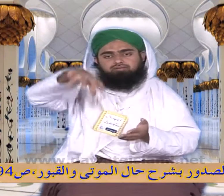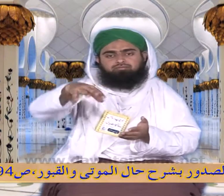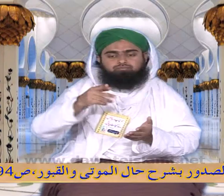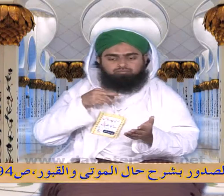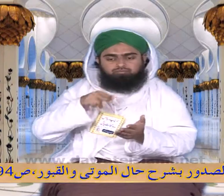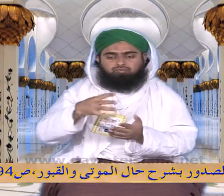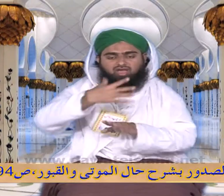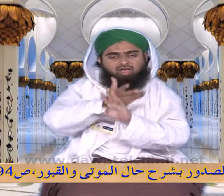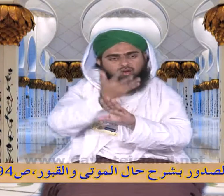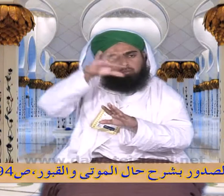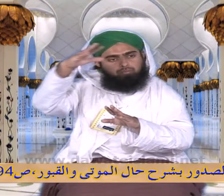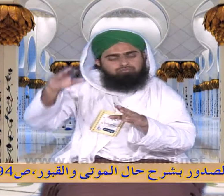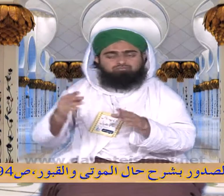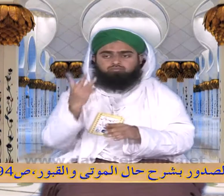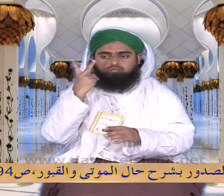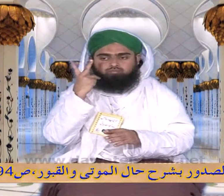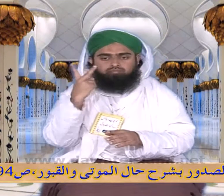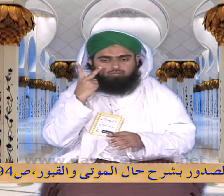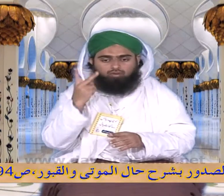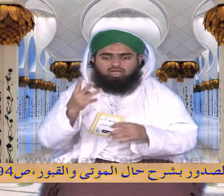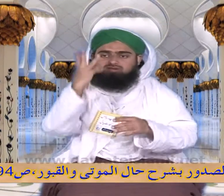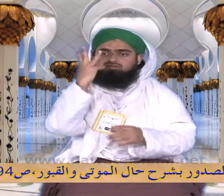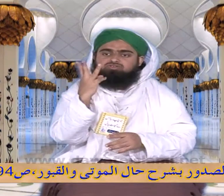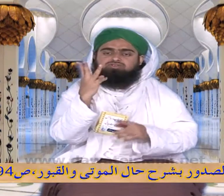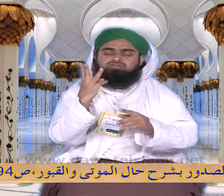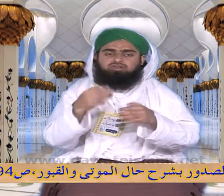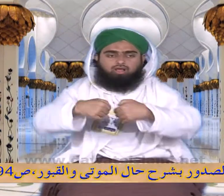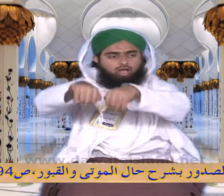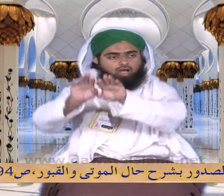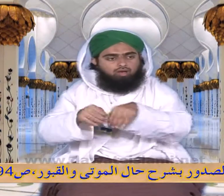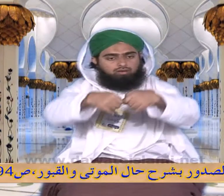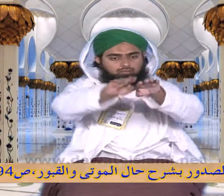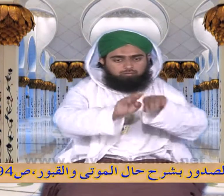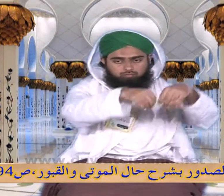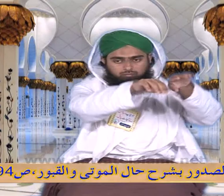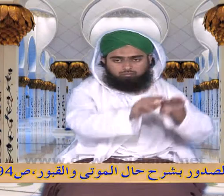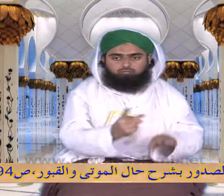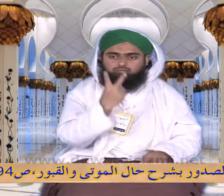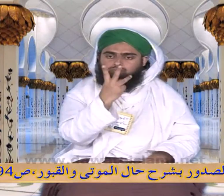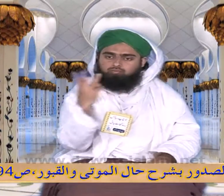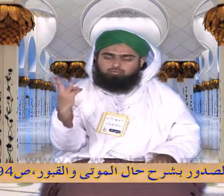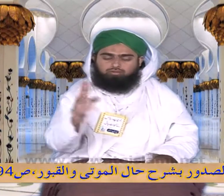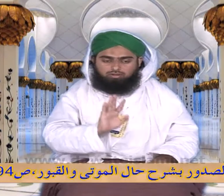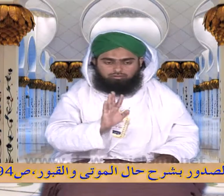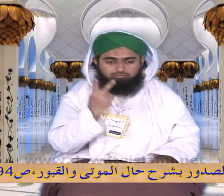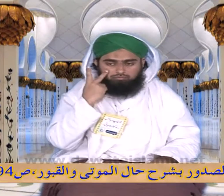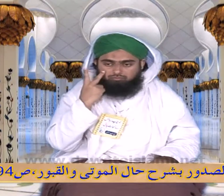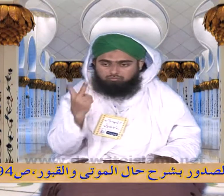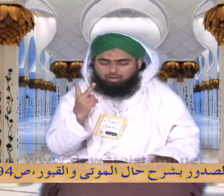میں جب پہنچا تو وہاں ٹیلے پر تین قبریں میں نے دیکھی ان تینوں قبروں پر تین قطبے